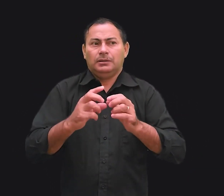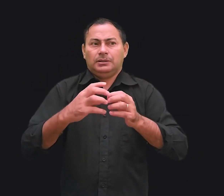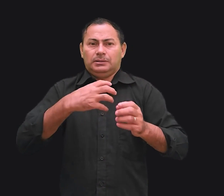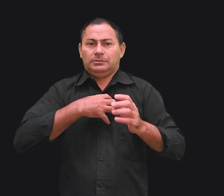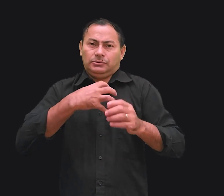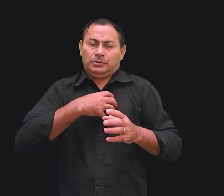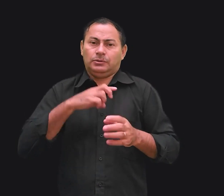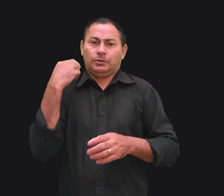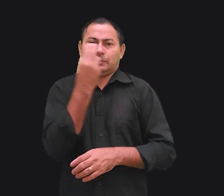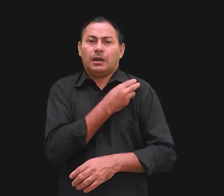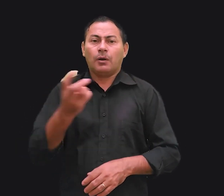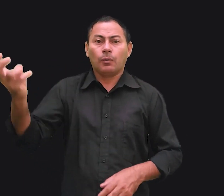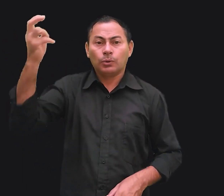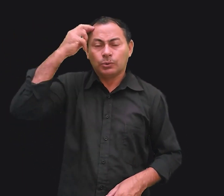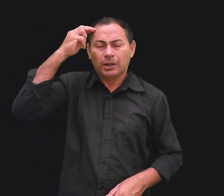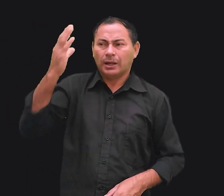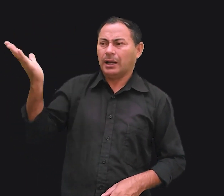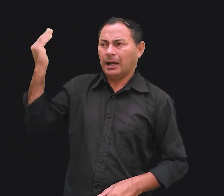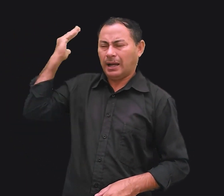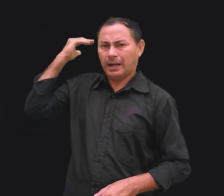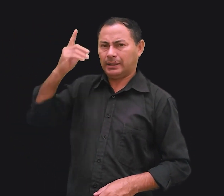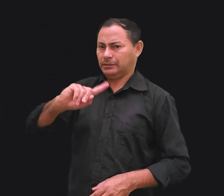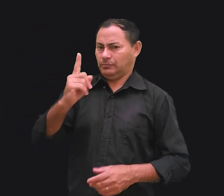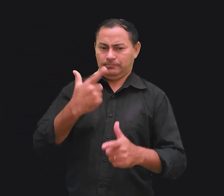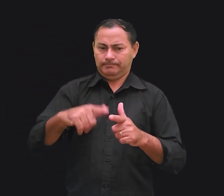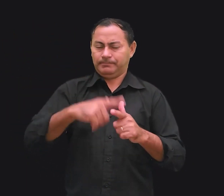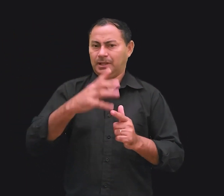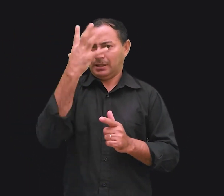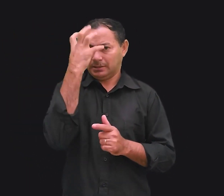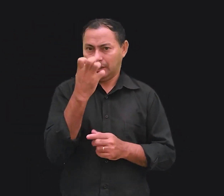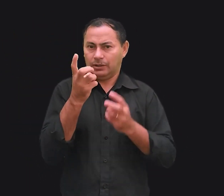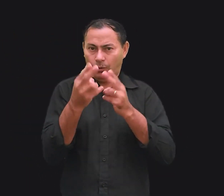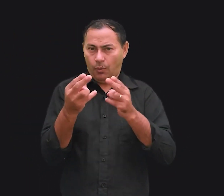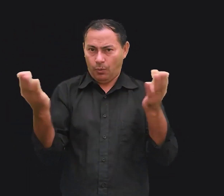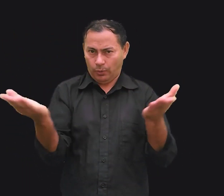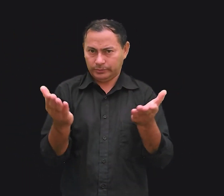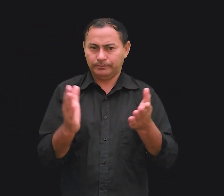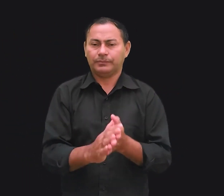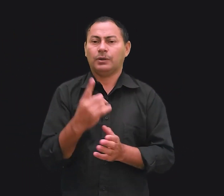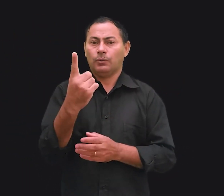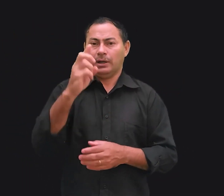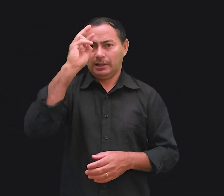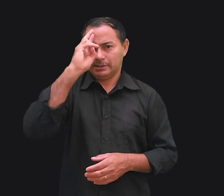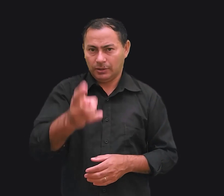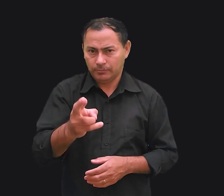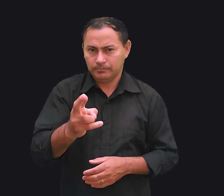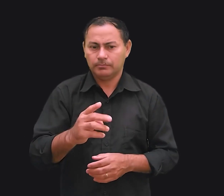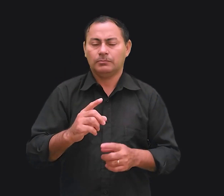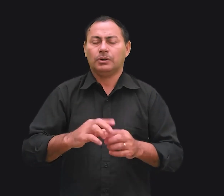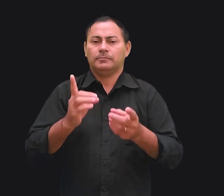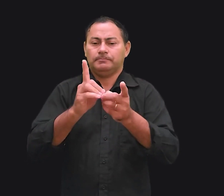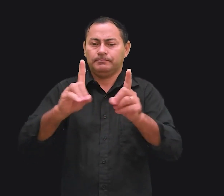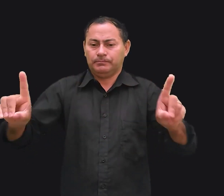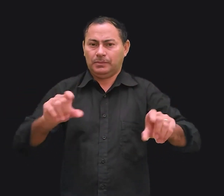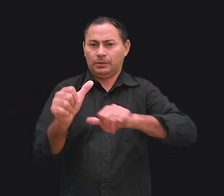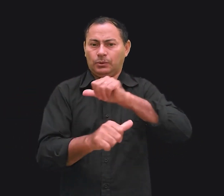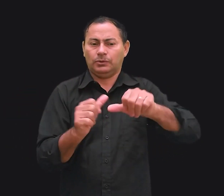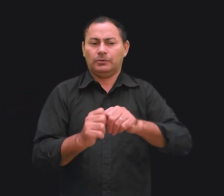relacionamento desse tipo em nossa cultura. Antigamente isso não seria um problema tão sério como é hoje. Uma das razões por que o divórcio se